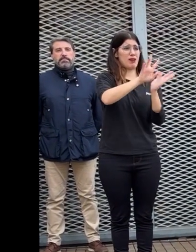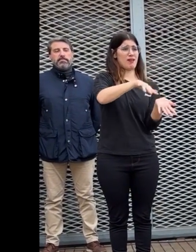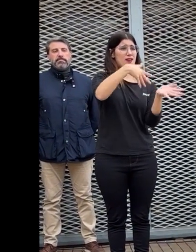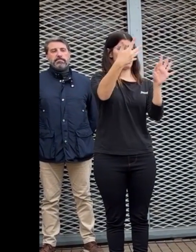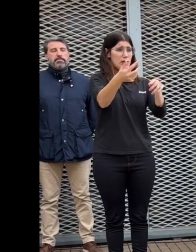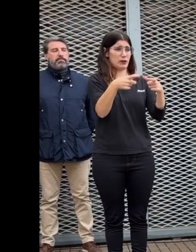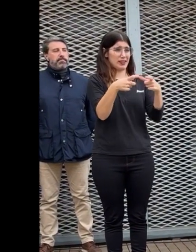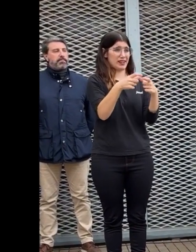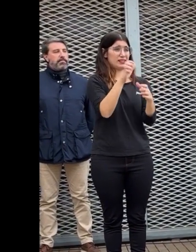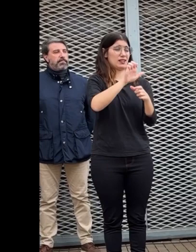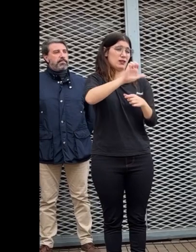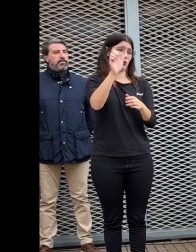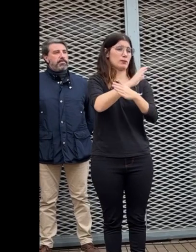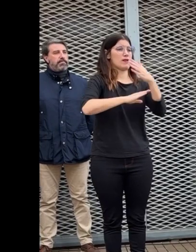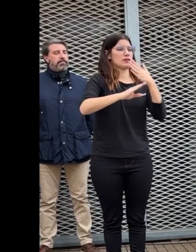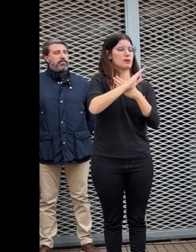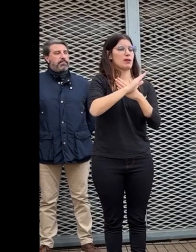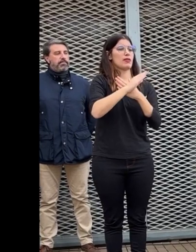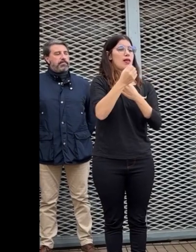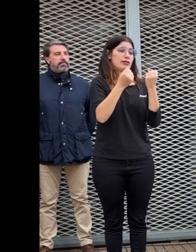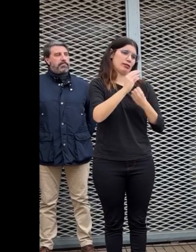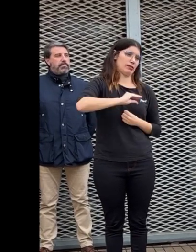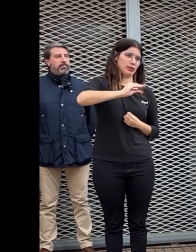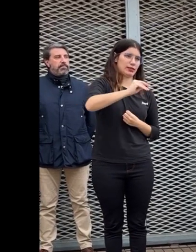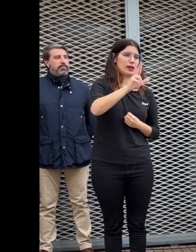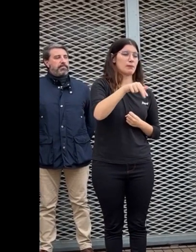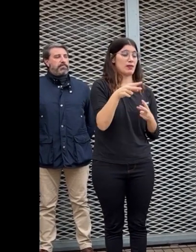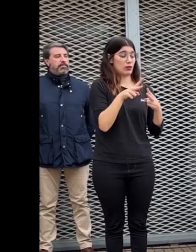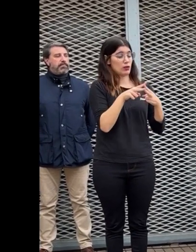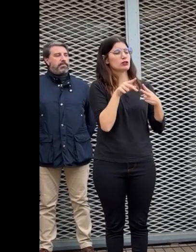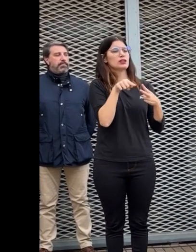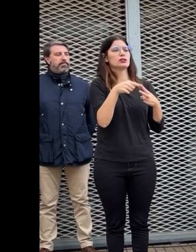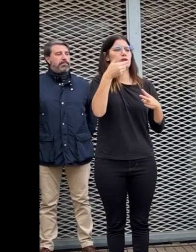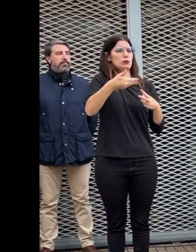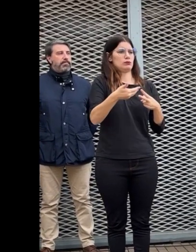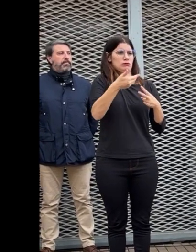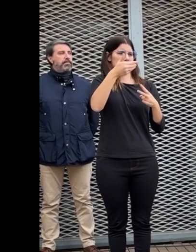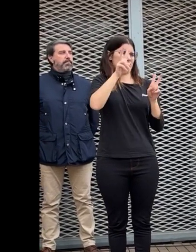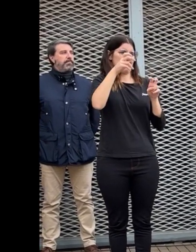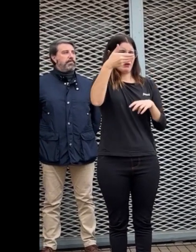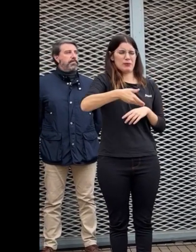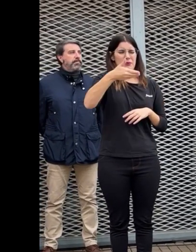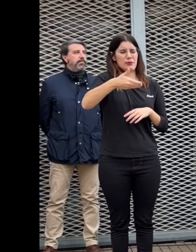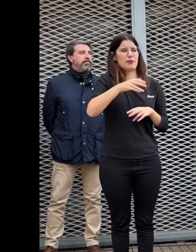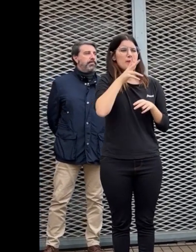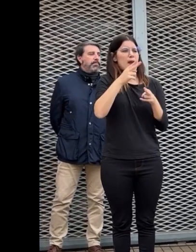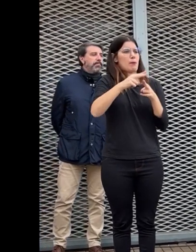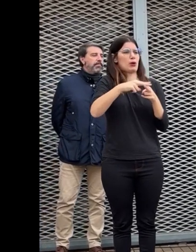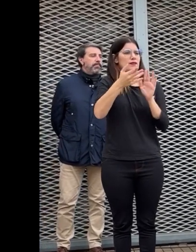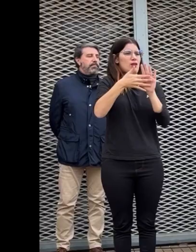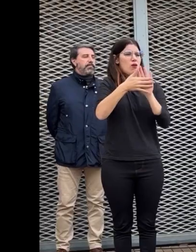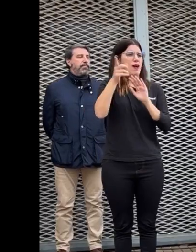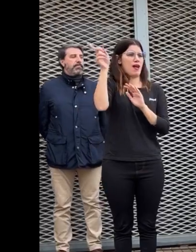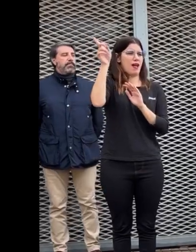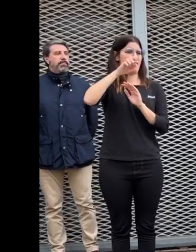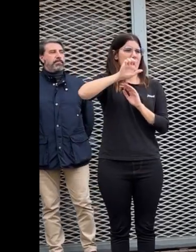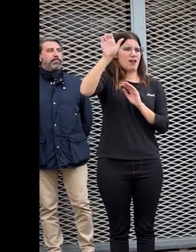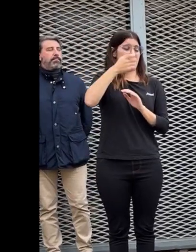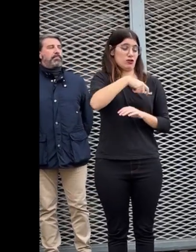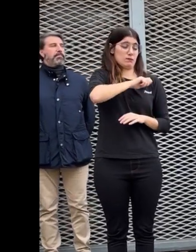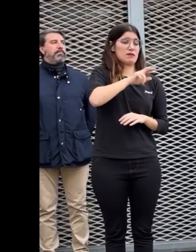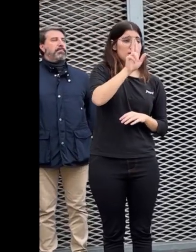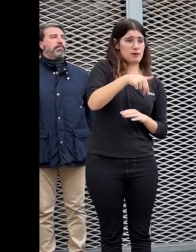tarjetas europeas de discapacidad y estacionamiento es un asunto clave en la agenda política de la discapacidad organizada en